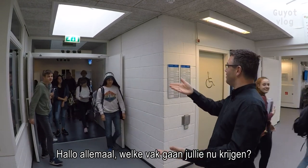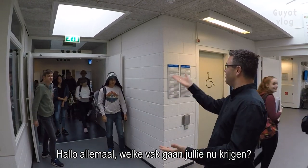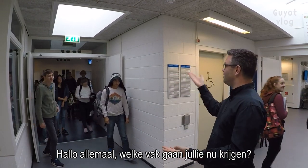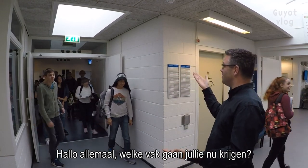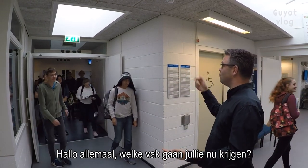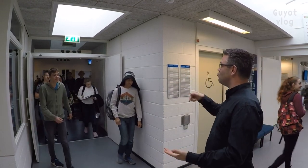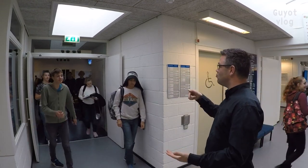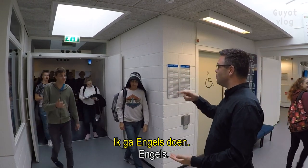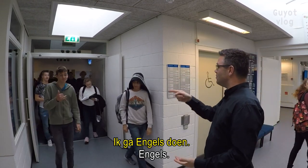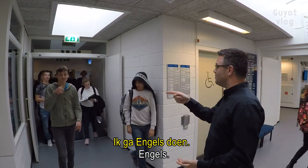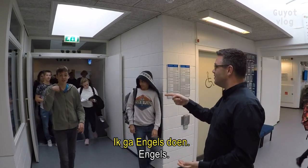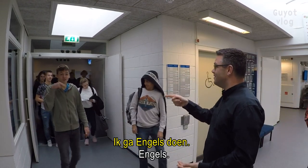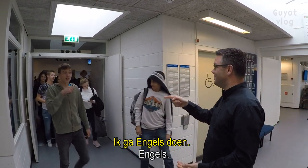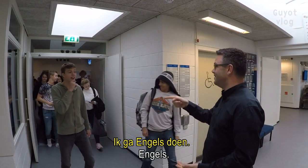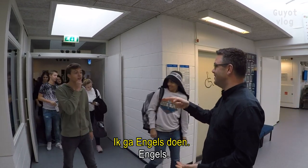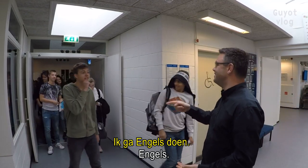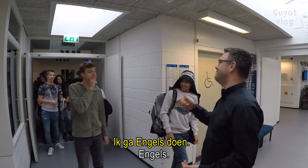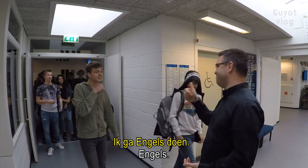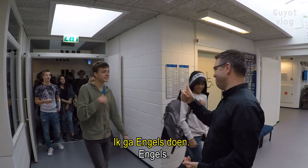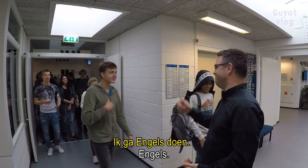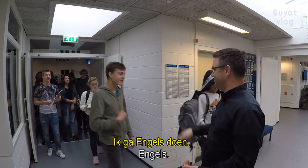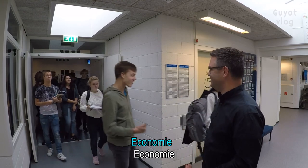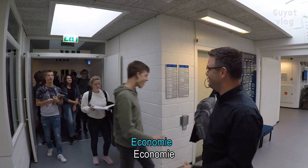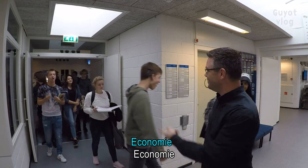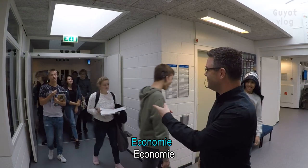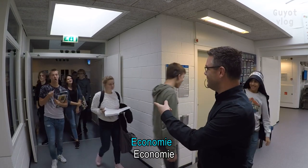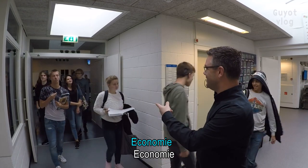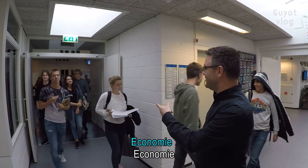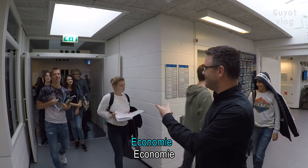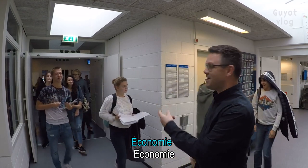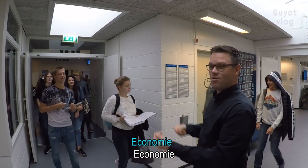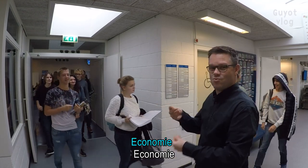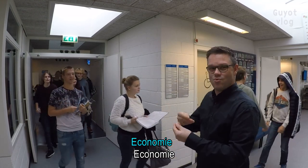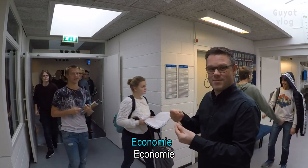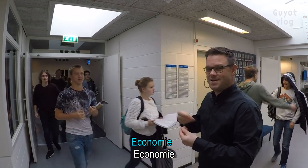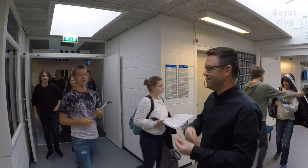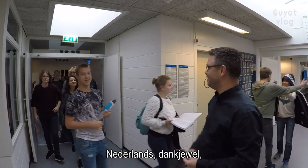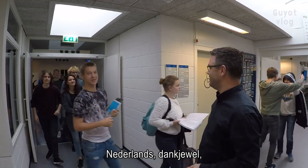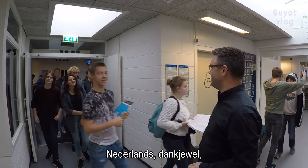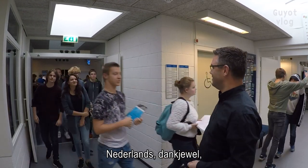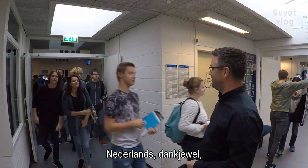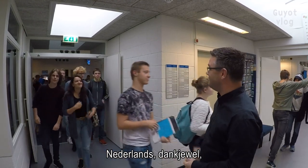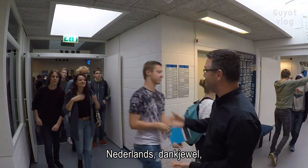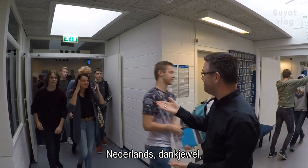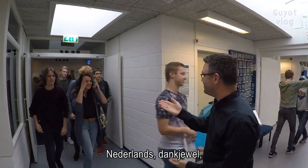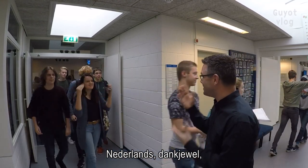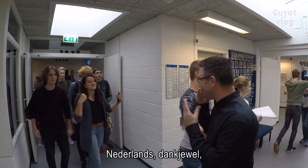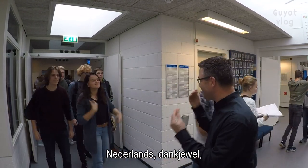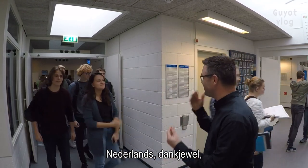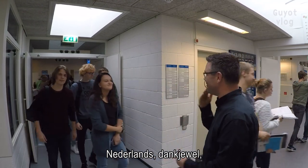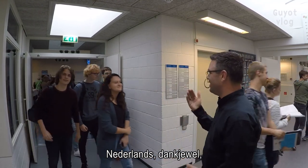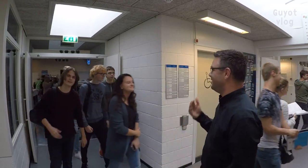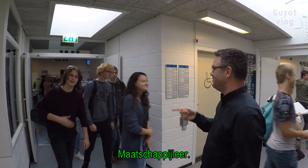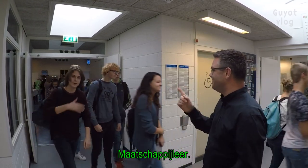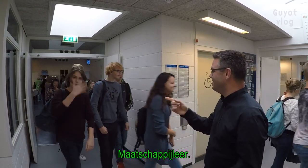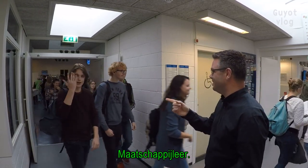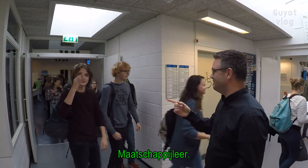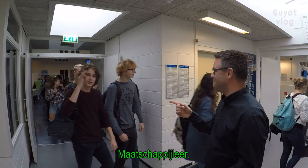nu? Ik ga Engels doen. Engels. Economie. Nederlands, dankjewel.